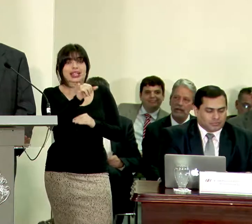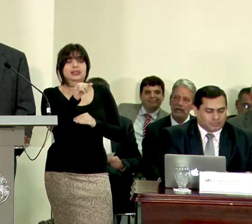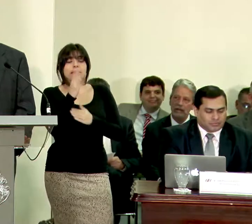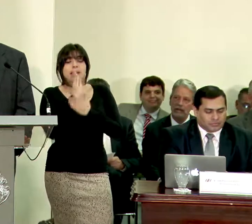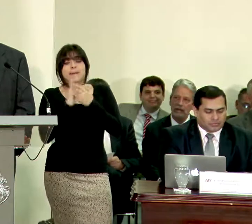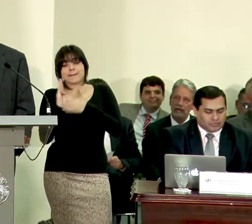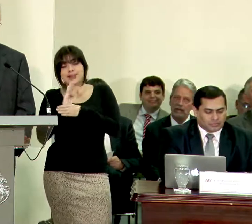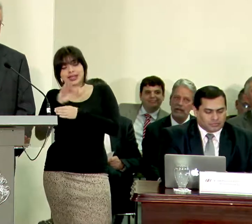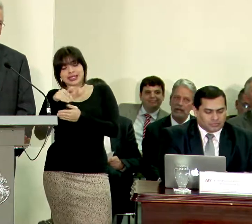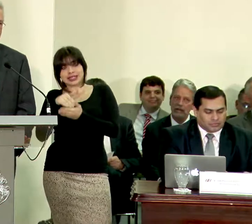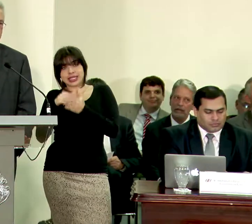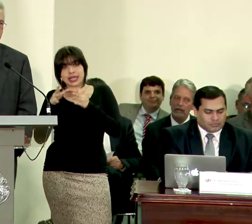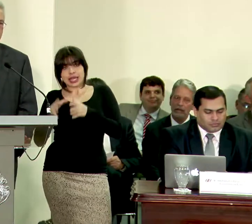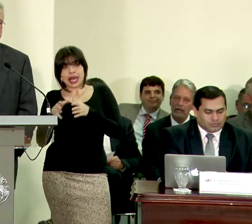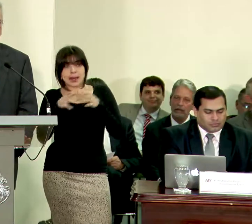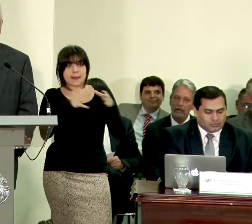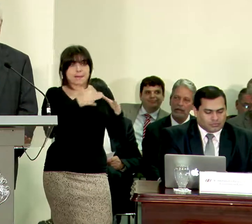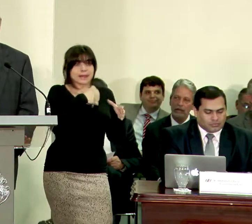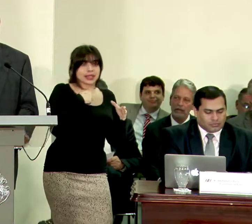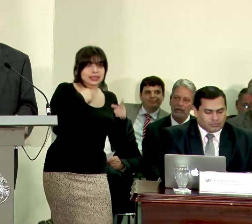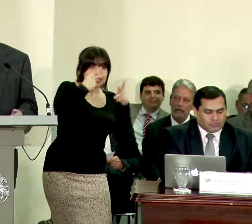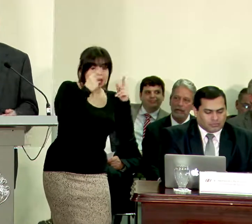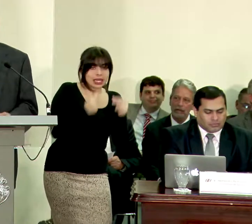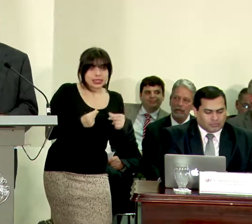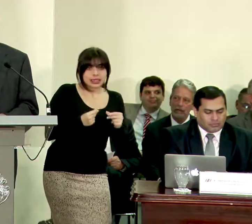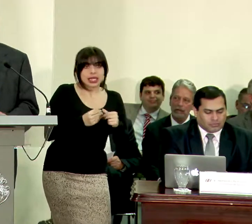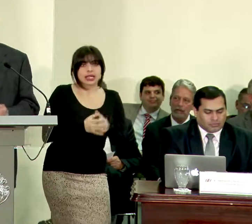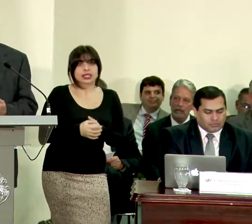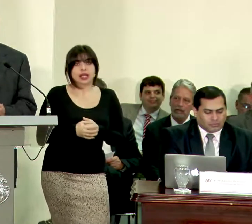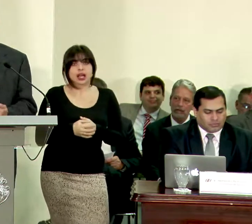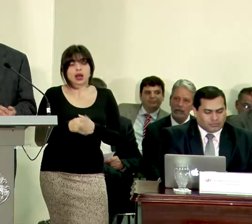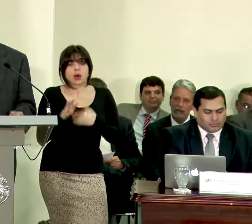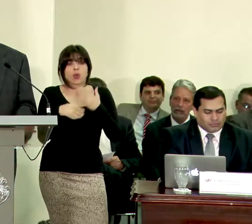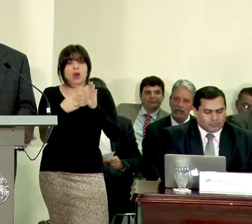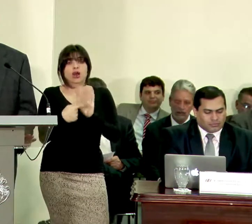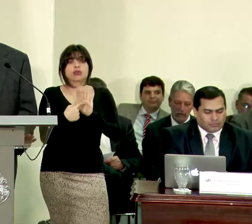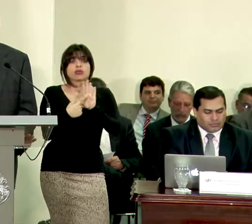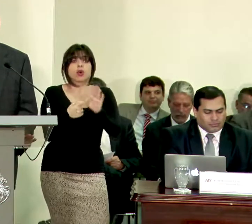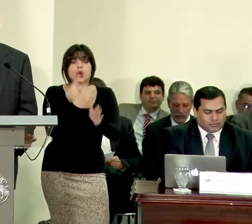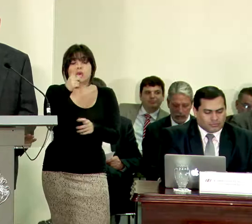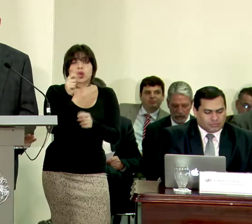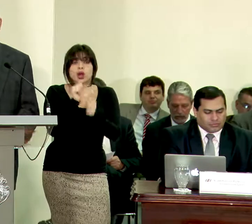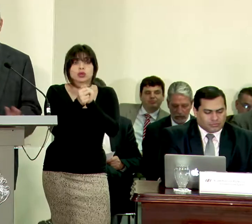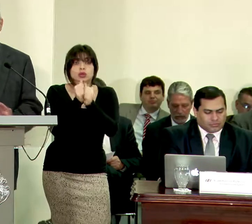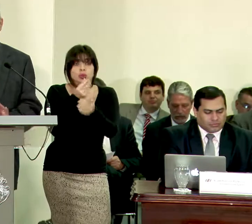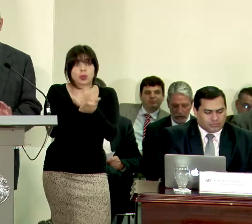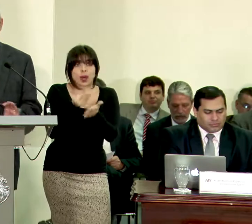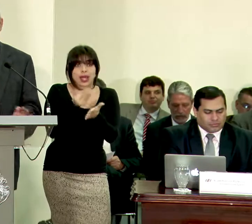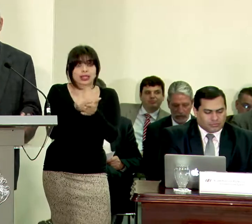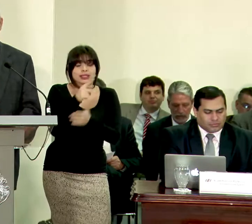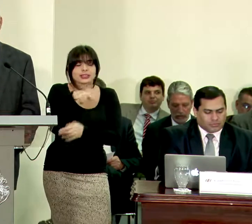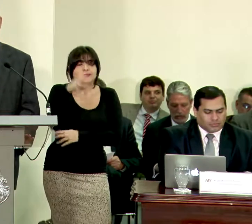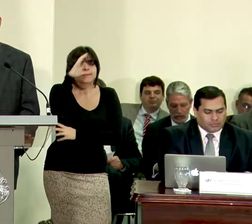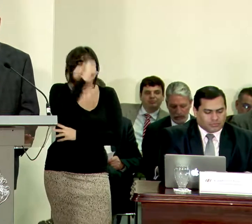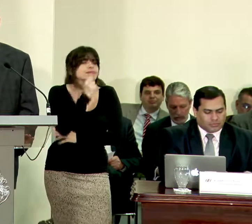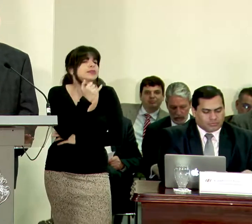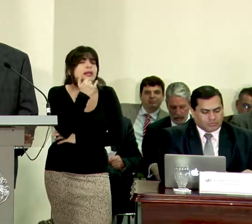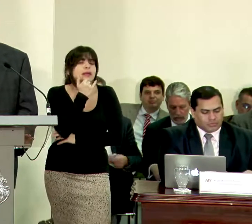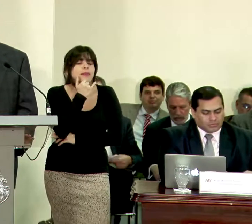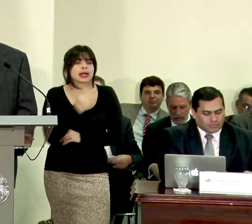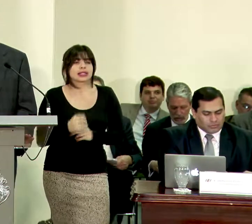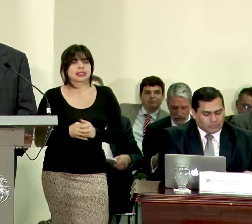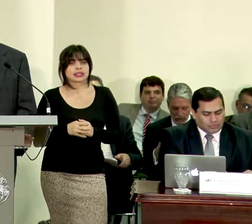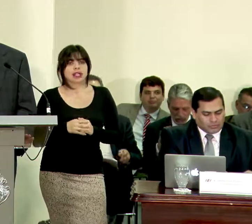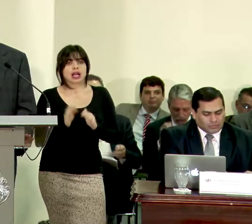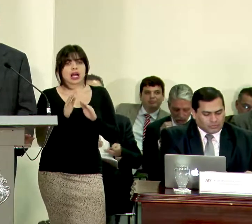Banco Central como el Ministerio de Hacienda, a la hora de salir en una subasta, tomen en cuenta qué es lo que pasa